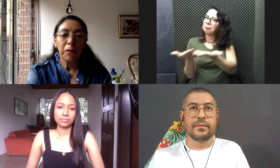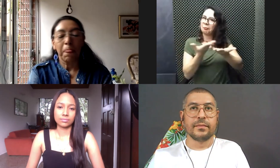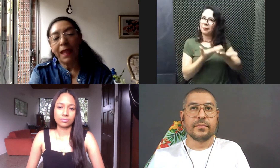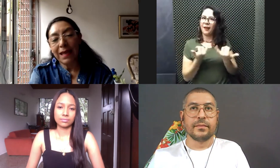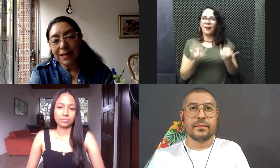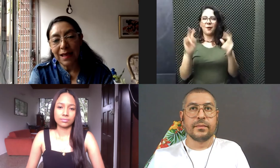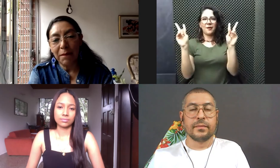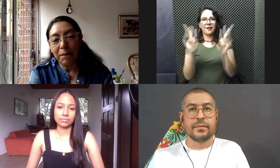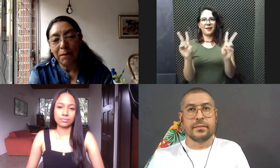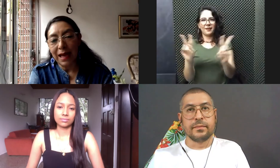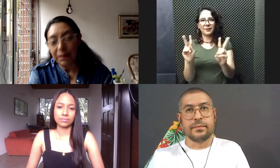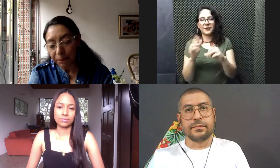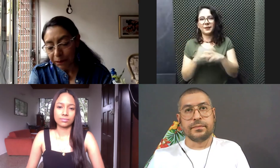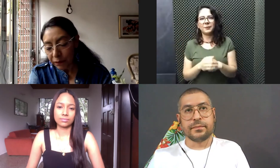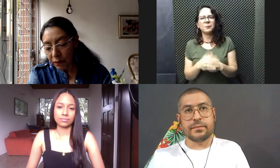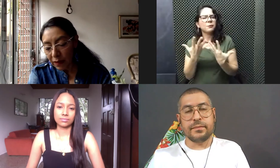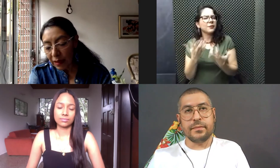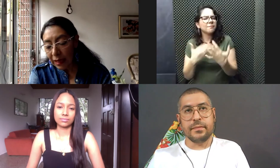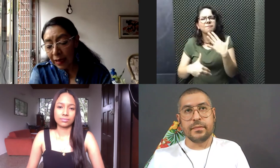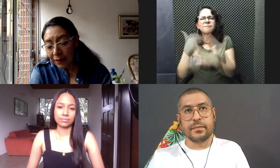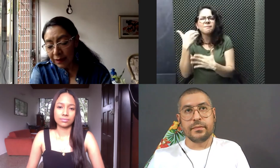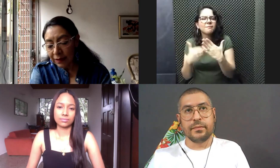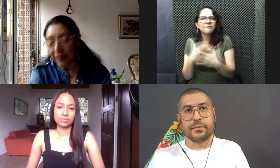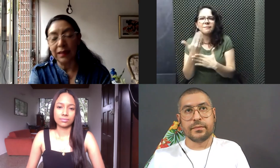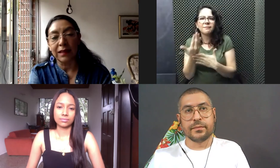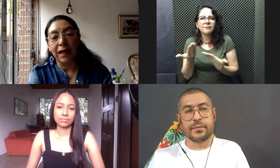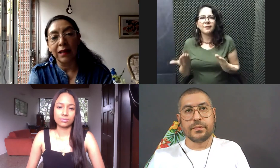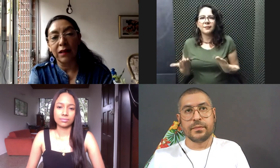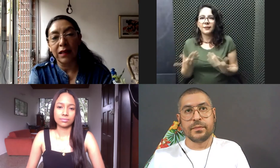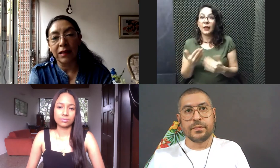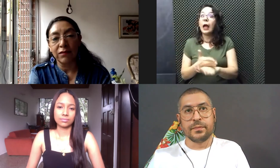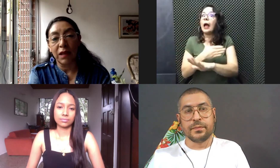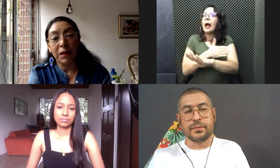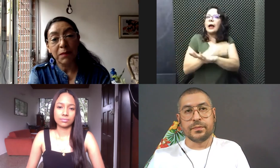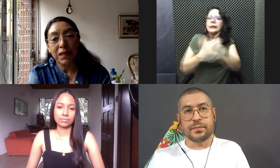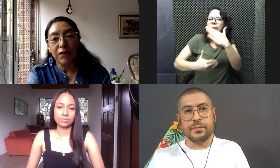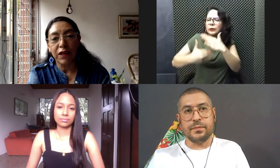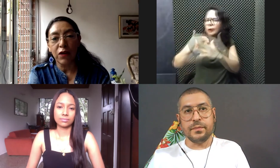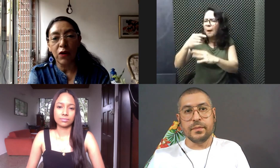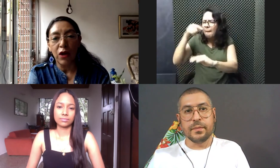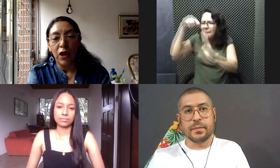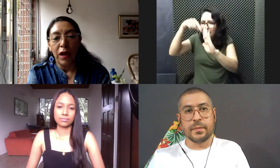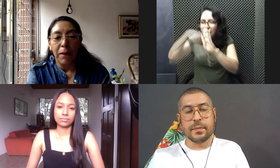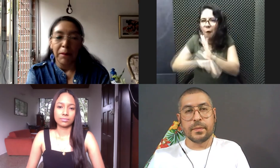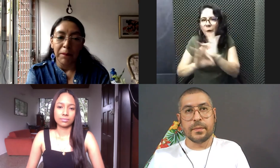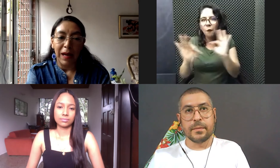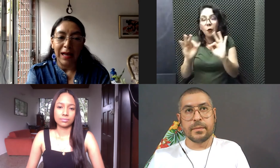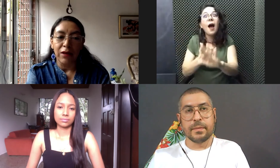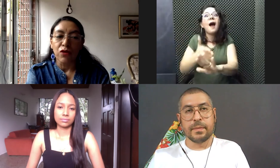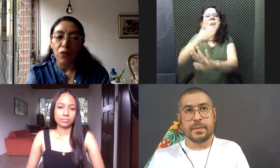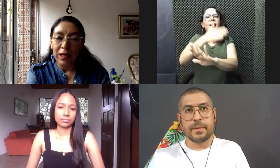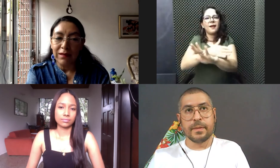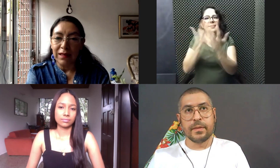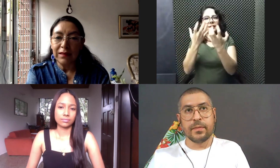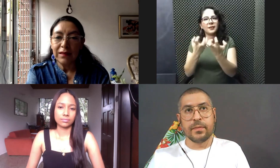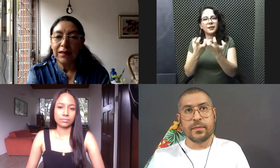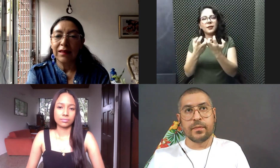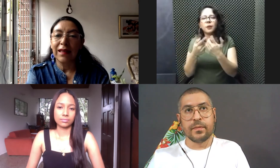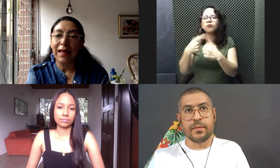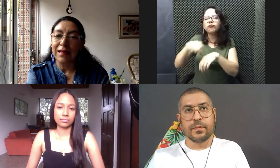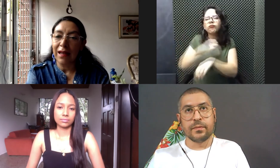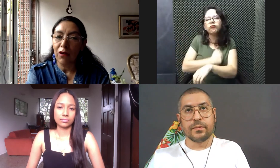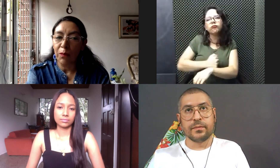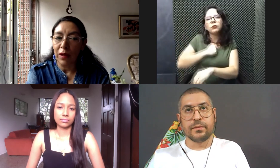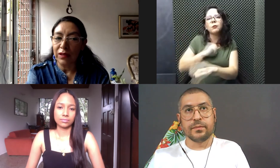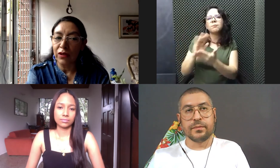invitación. Y quisiera empezar, antes de entrar en tema específico, para que nos cuenten